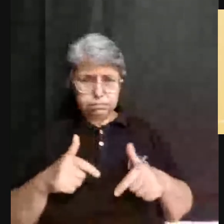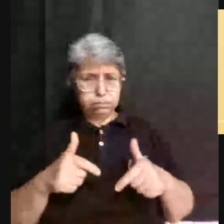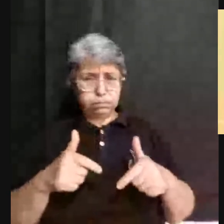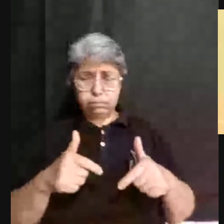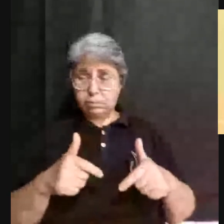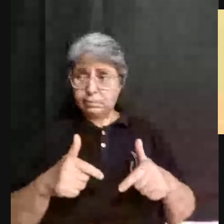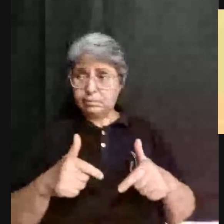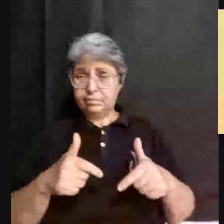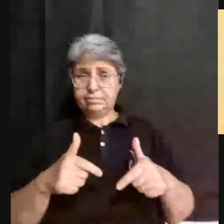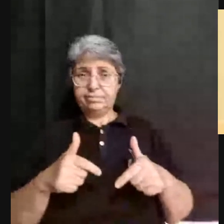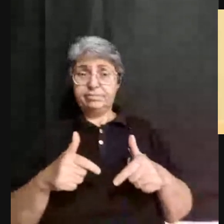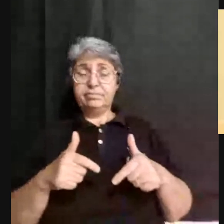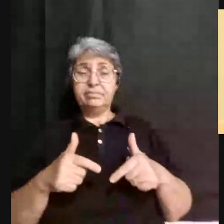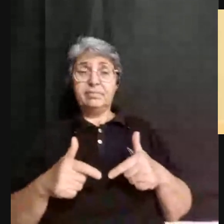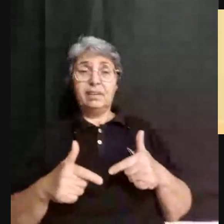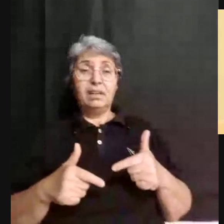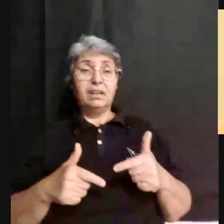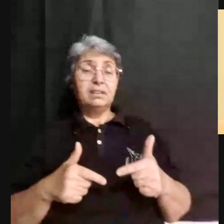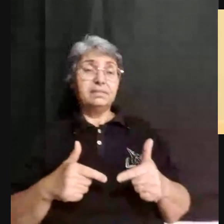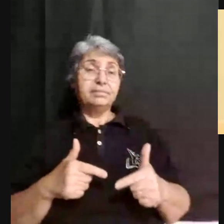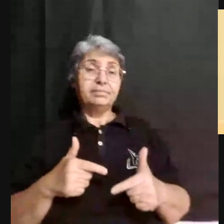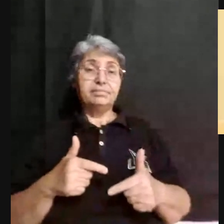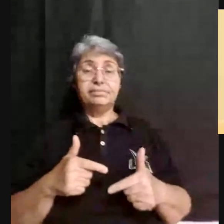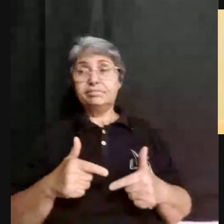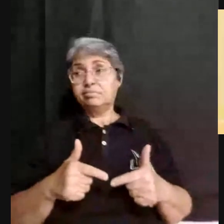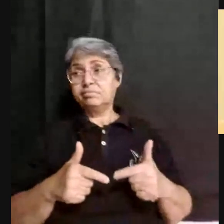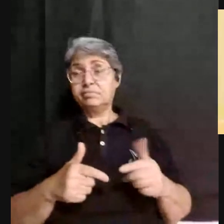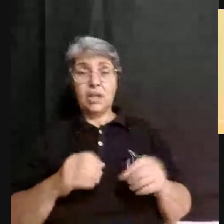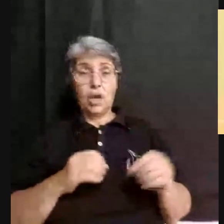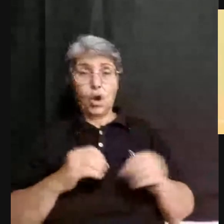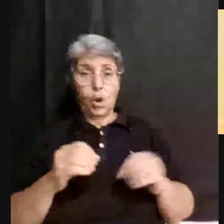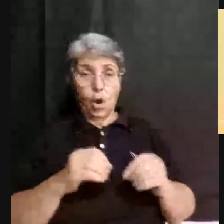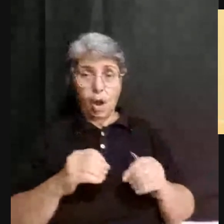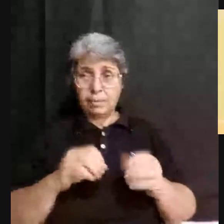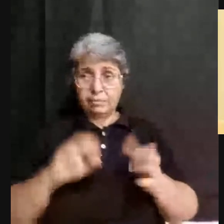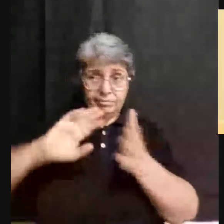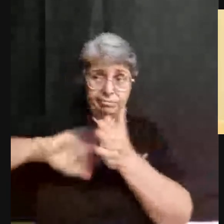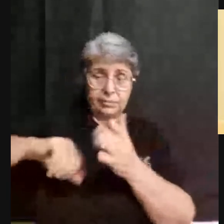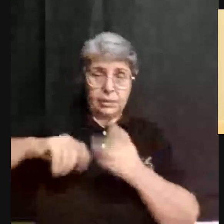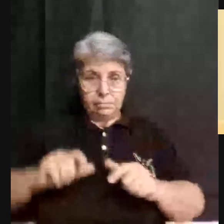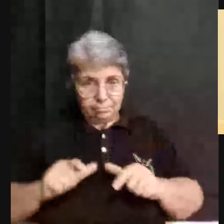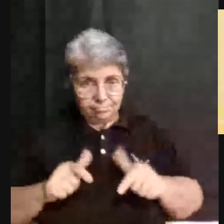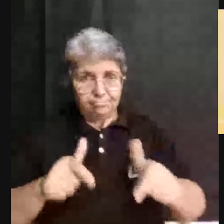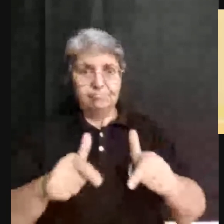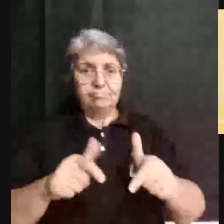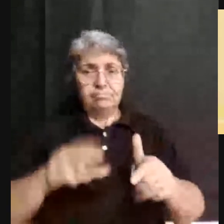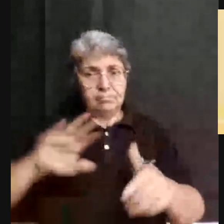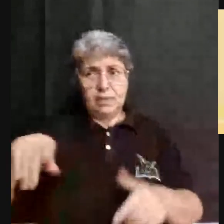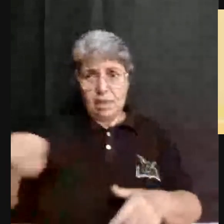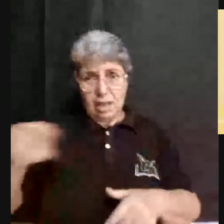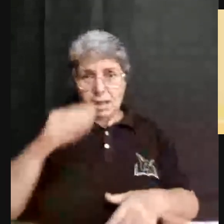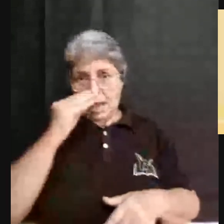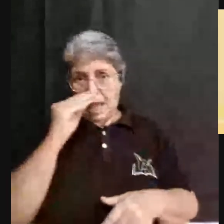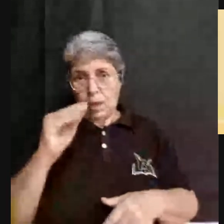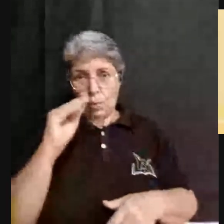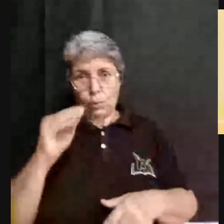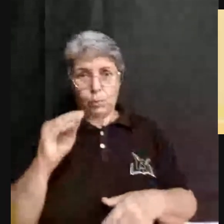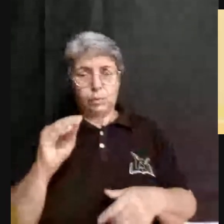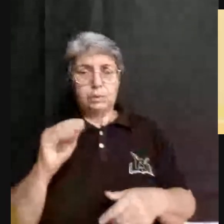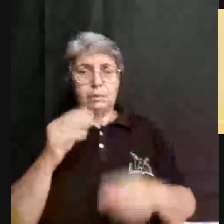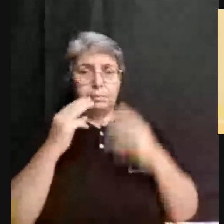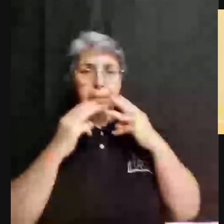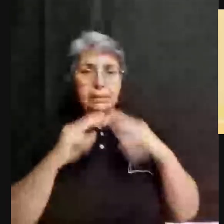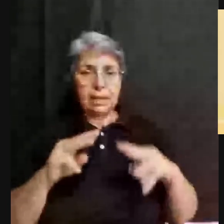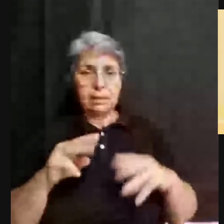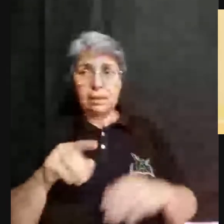Mas se recusarem, a obra avançará sem eles. Se recusarem a mensagem, esses irmãos depararão a